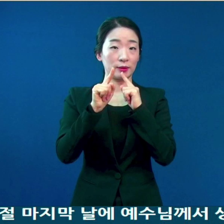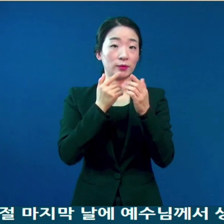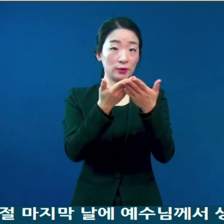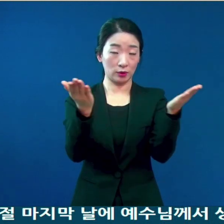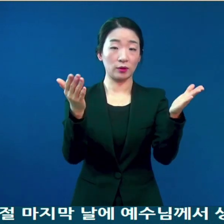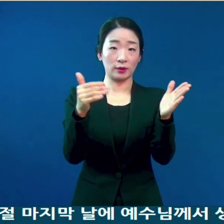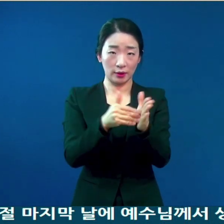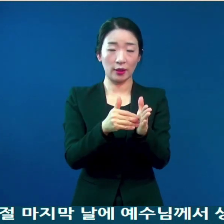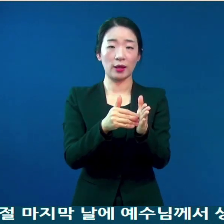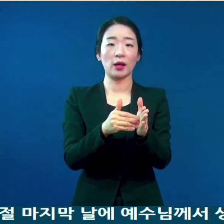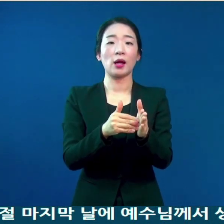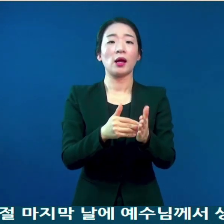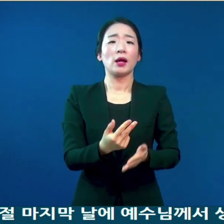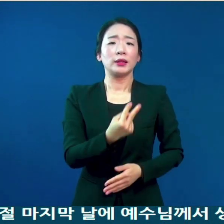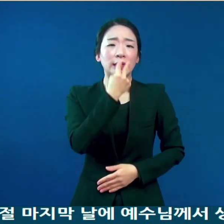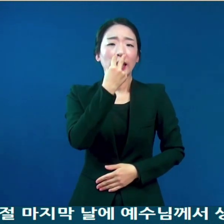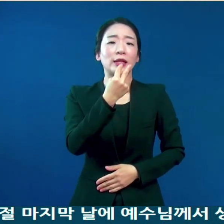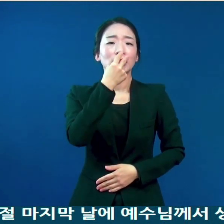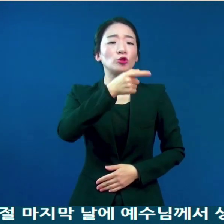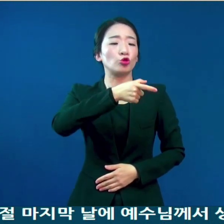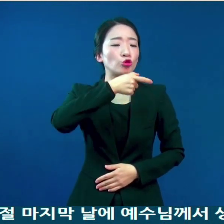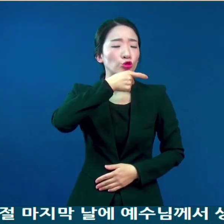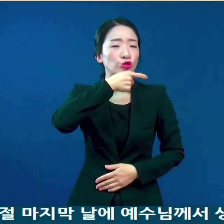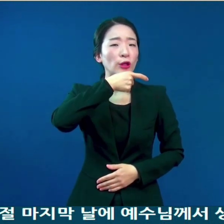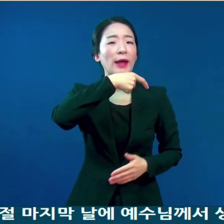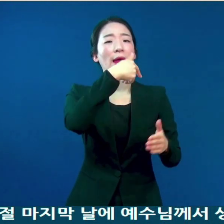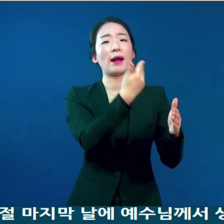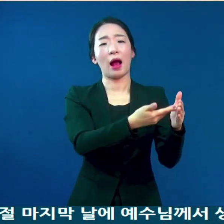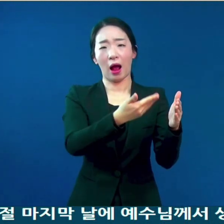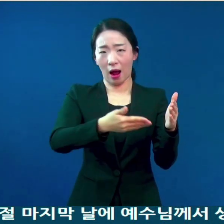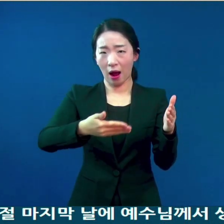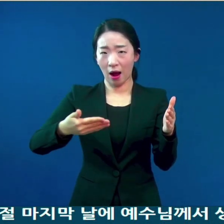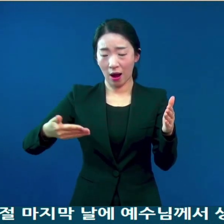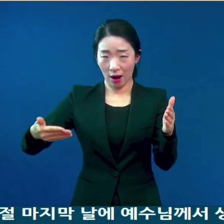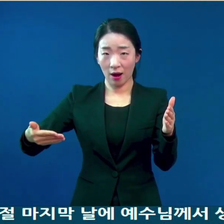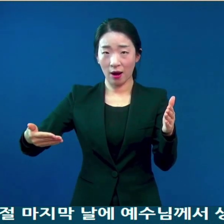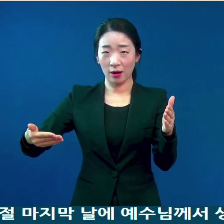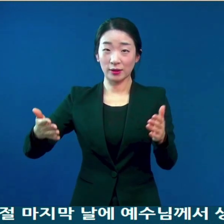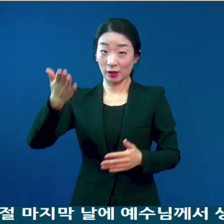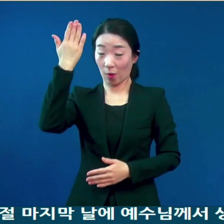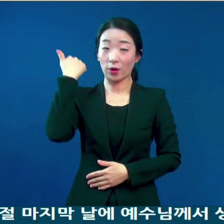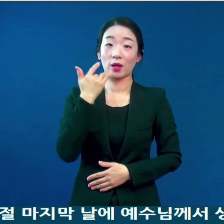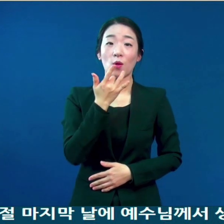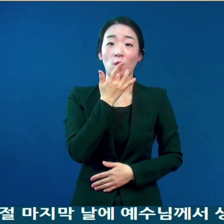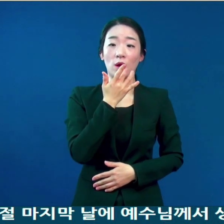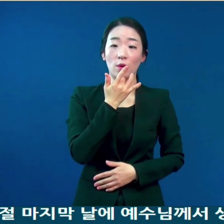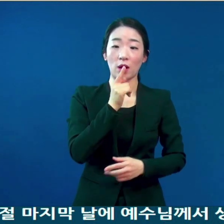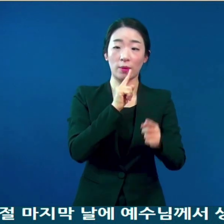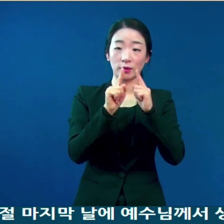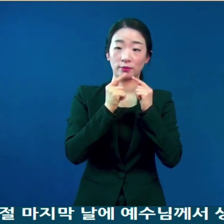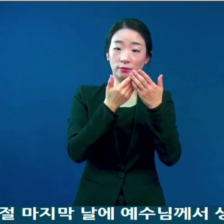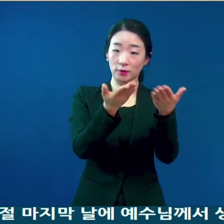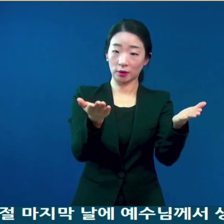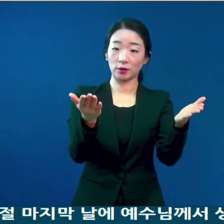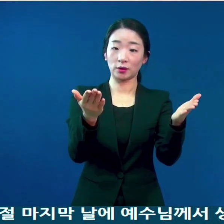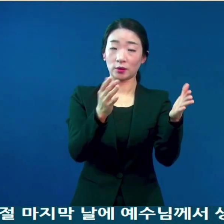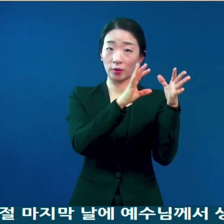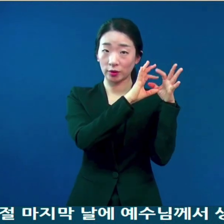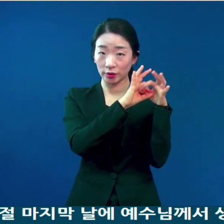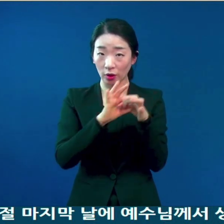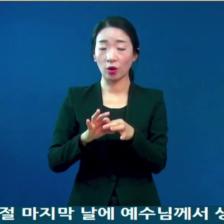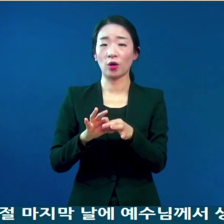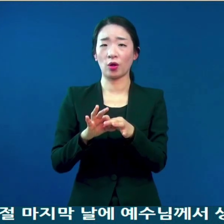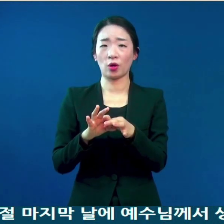강, 지난 화요일 저녁 이 말씀을 제가 여러분하고 나누면서요, 이 말씀을 설명하기